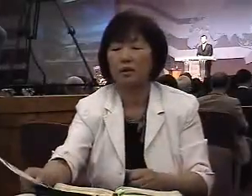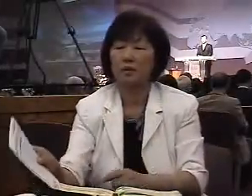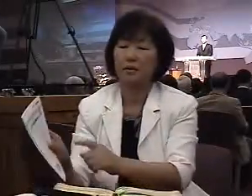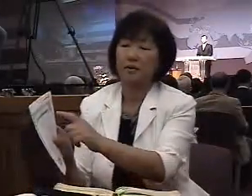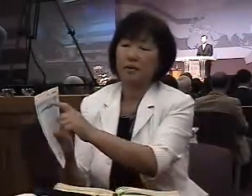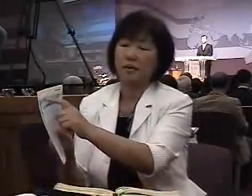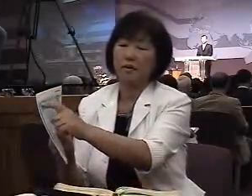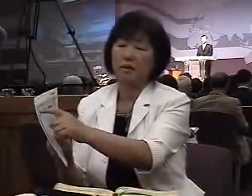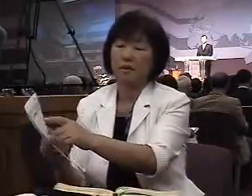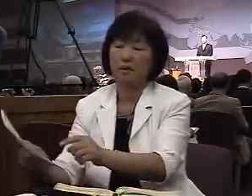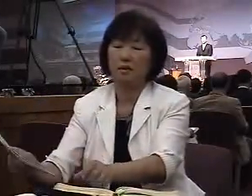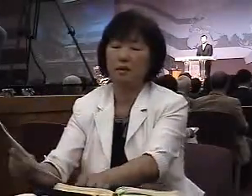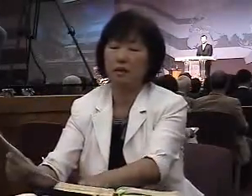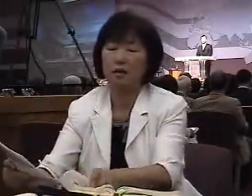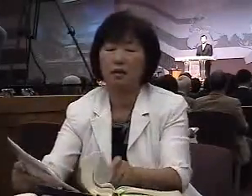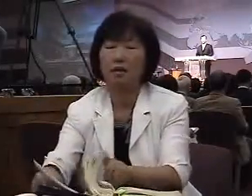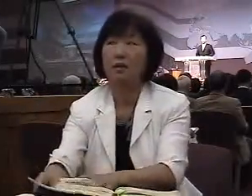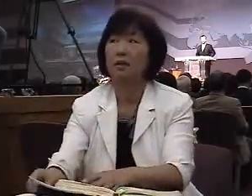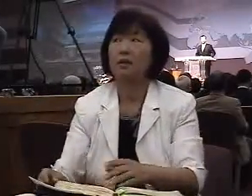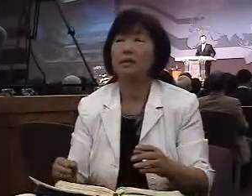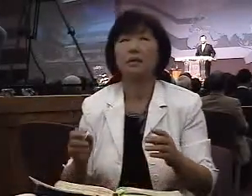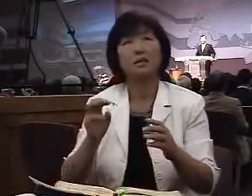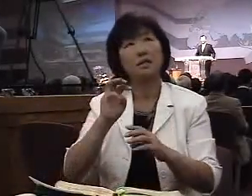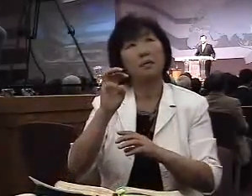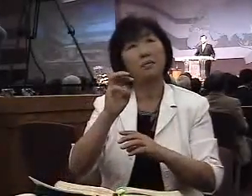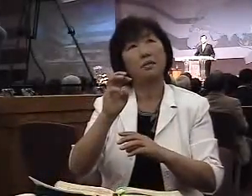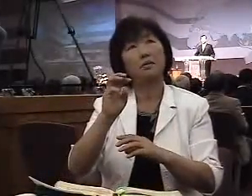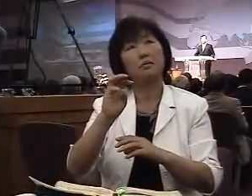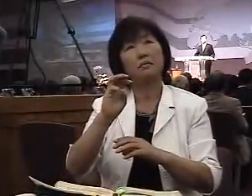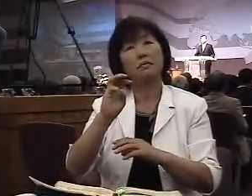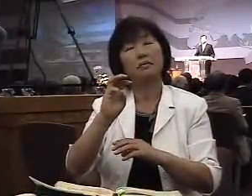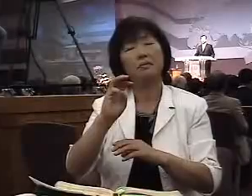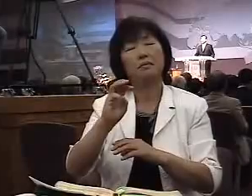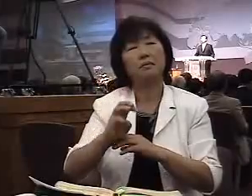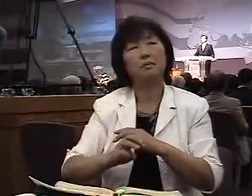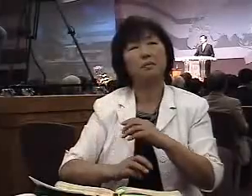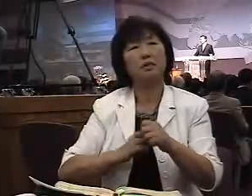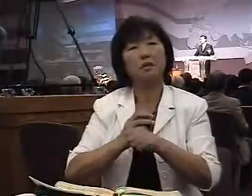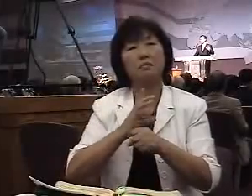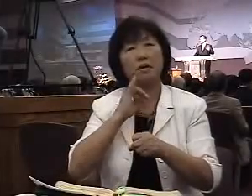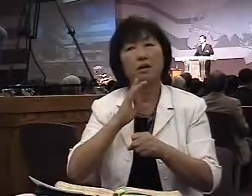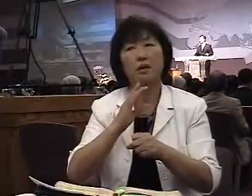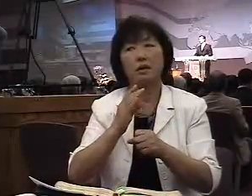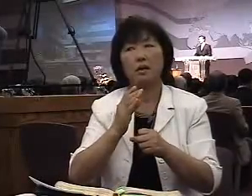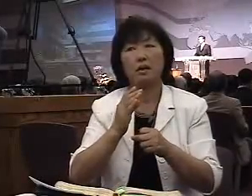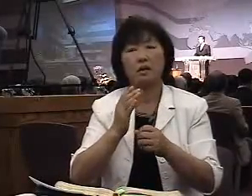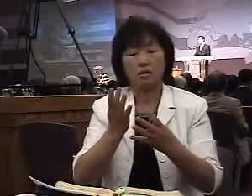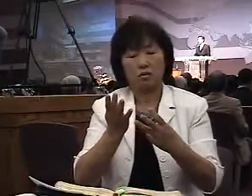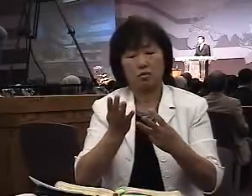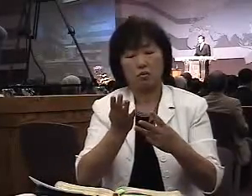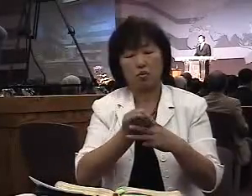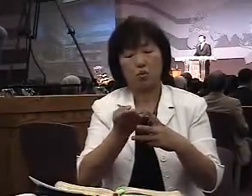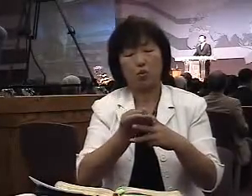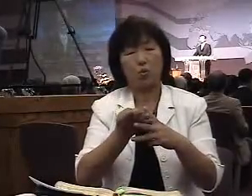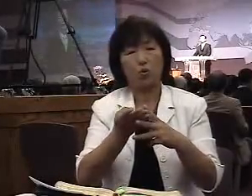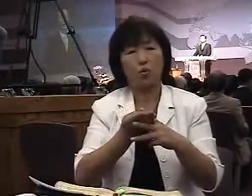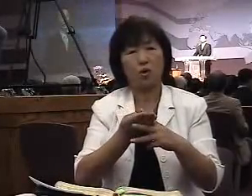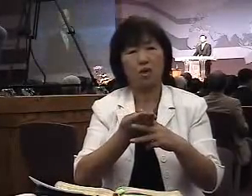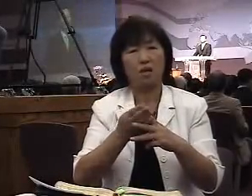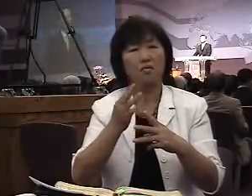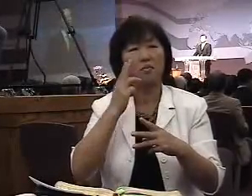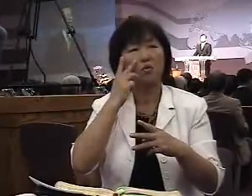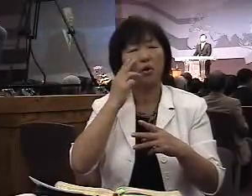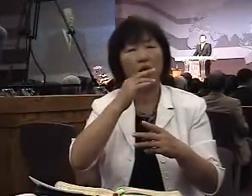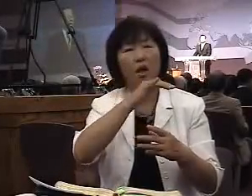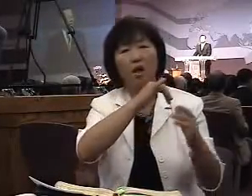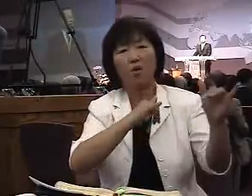2006년도 30여 년 만에 초등학교를 다시 한번 방문할 수 있었습니다. 제 4학년 때, 초등학교 4학년 때 이민을 왔기 때문에.